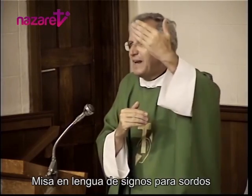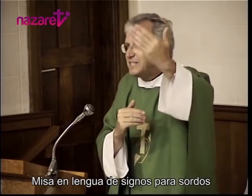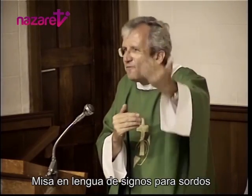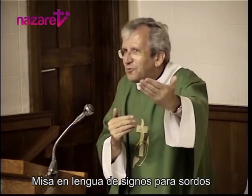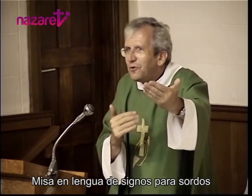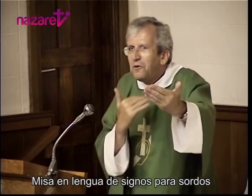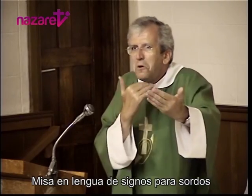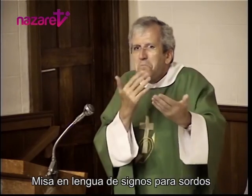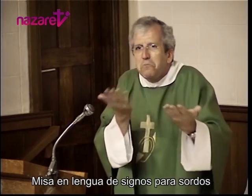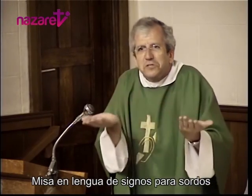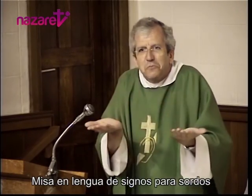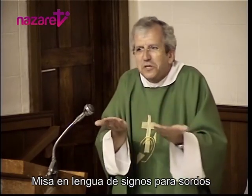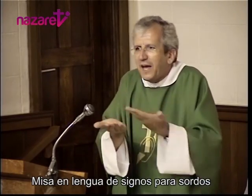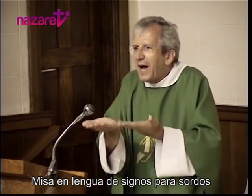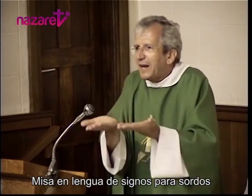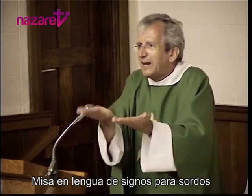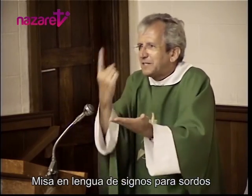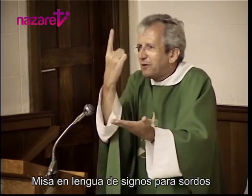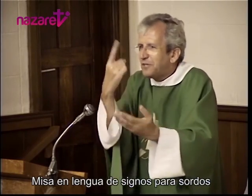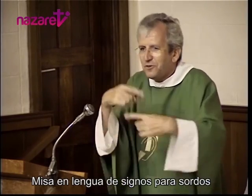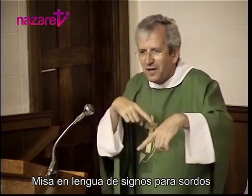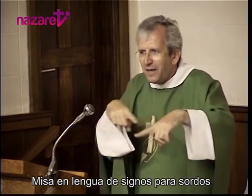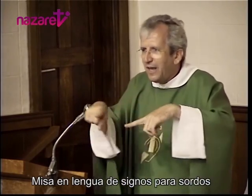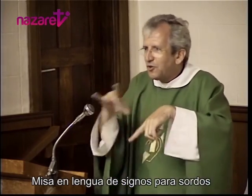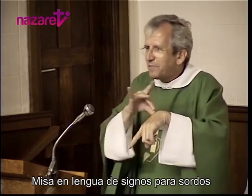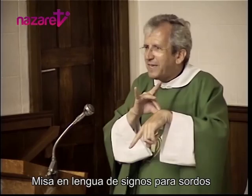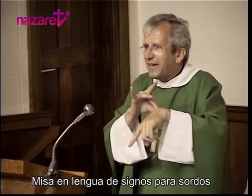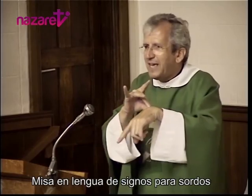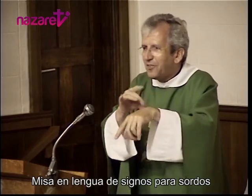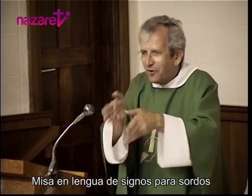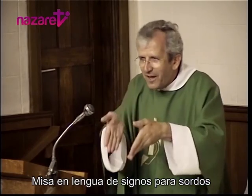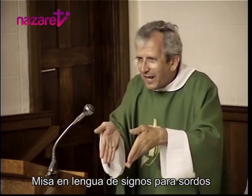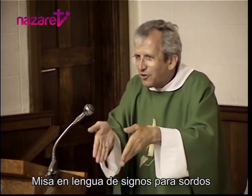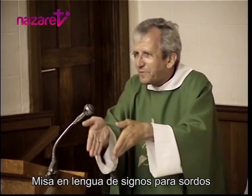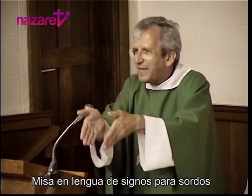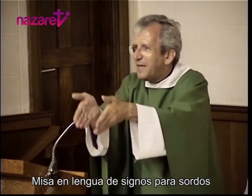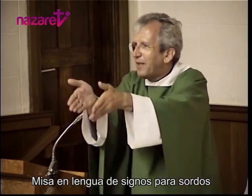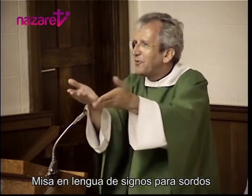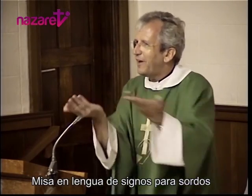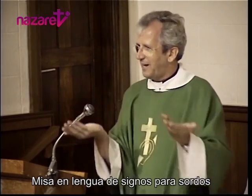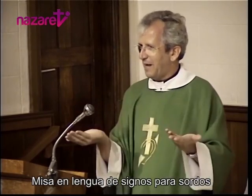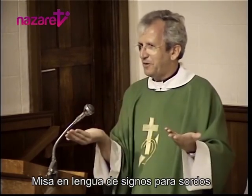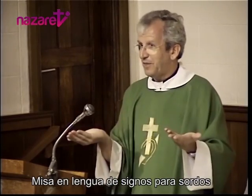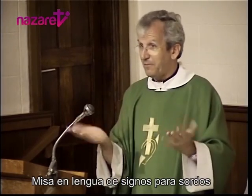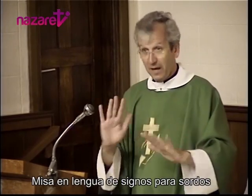de futuro pues tenemos que dejar en las manos de Dios que Él nos vaya guiando, que Él nos vaya llevando en el camino de la vida